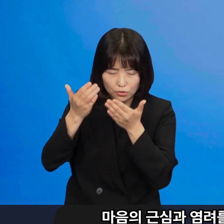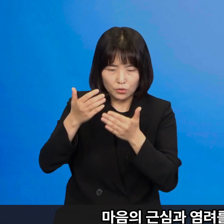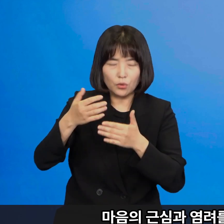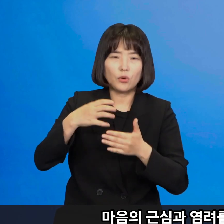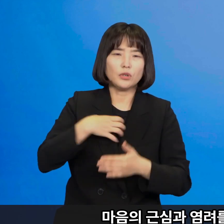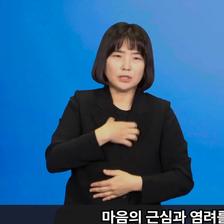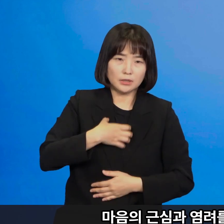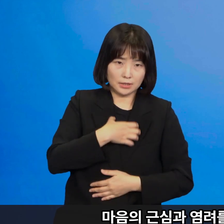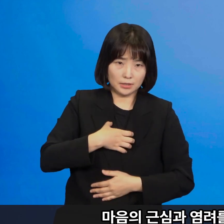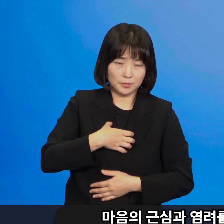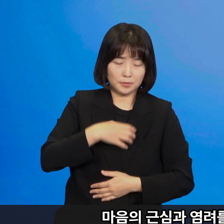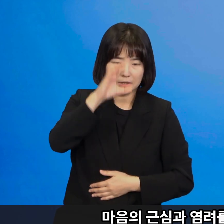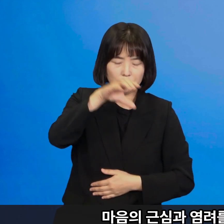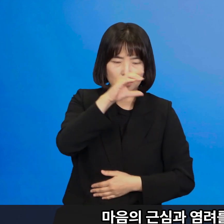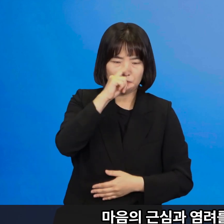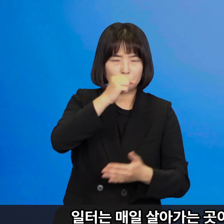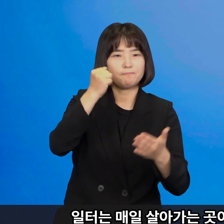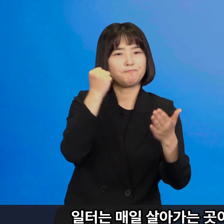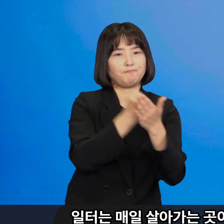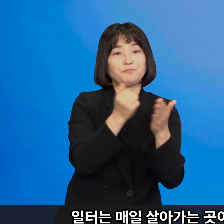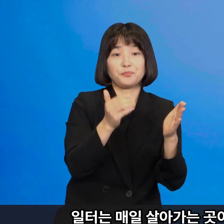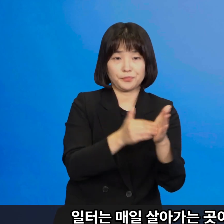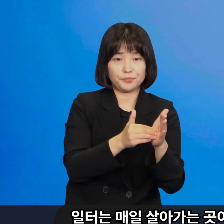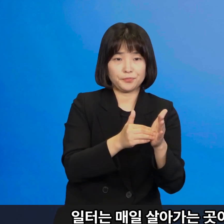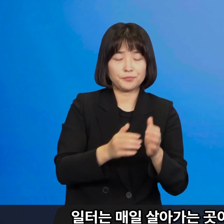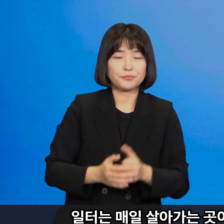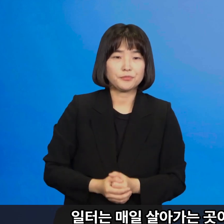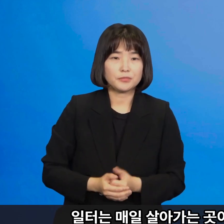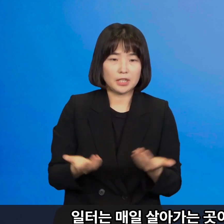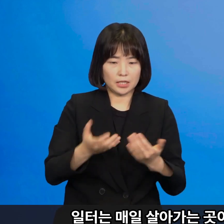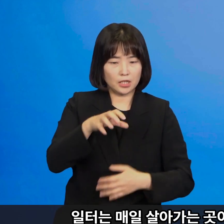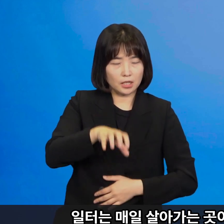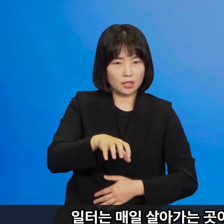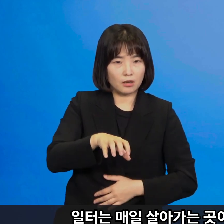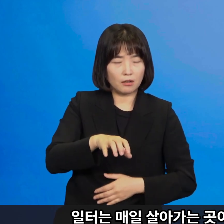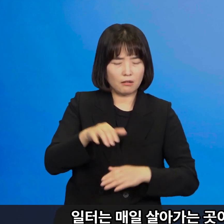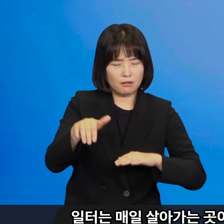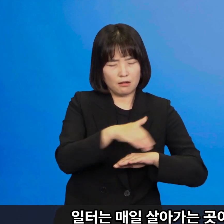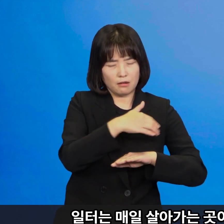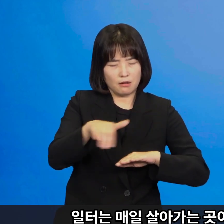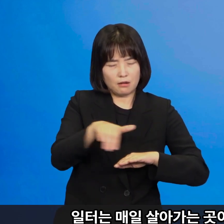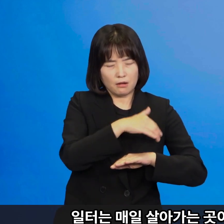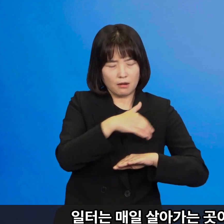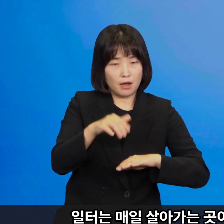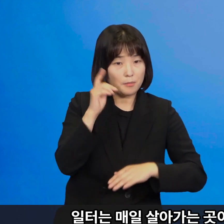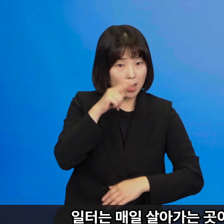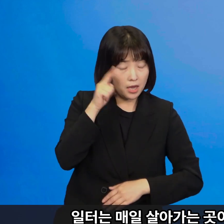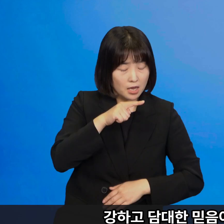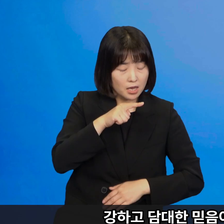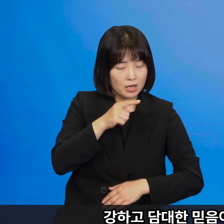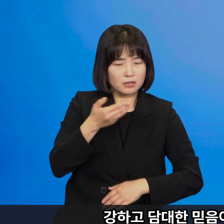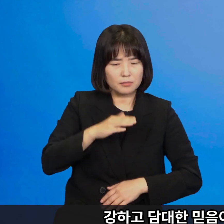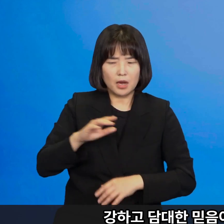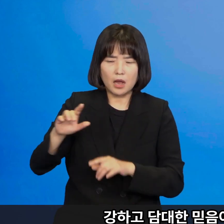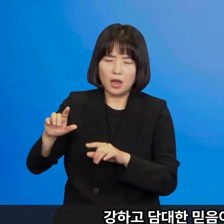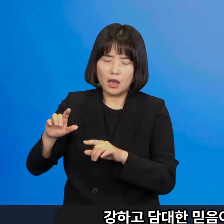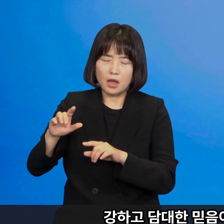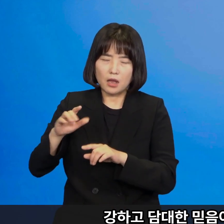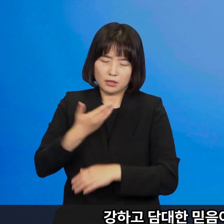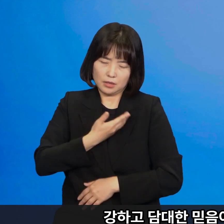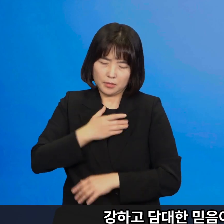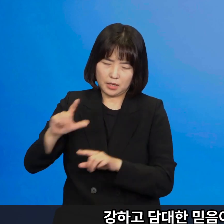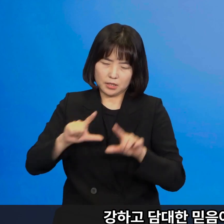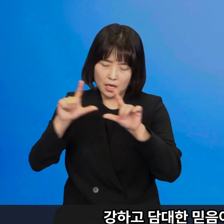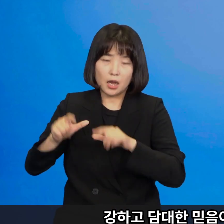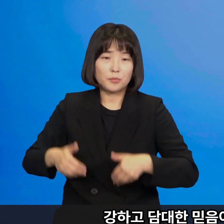염려를 십자가에 못 박습니다. 일터는 매일 살아가는 곳이지만 살아내야 하는 곳이고 강하고 담대한